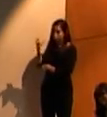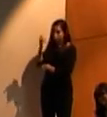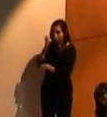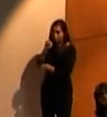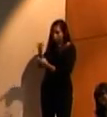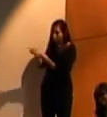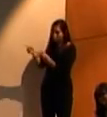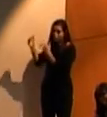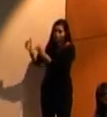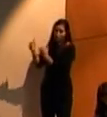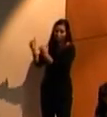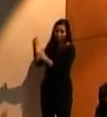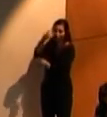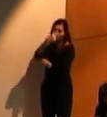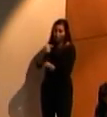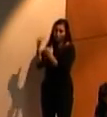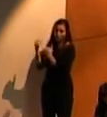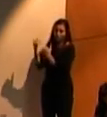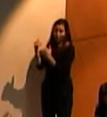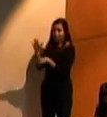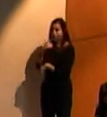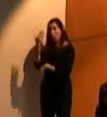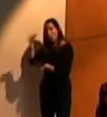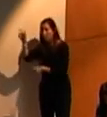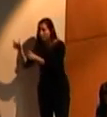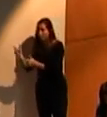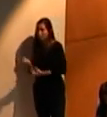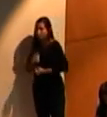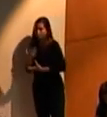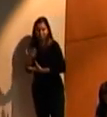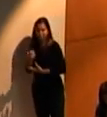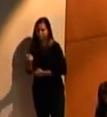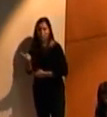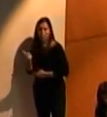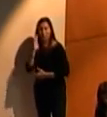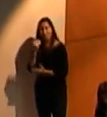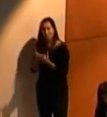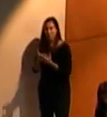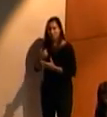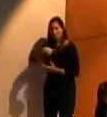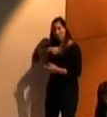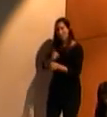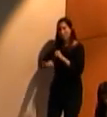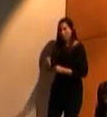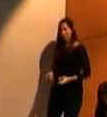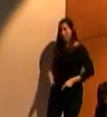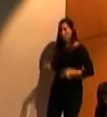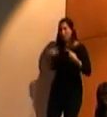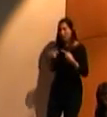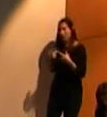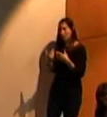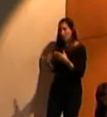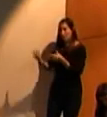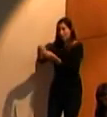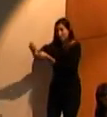à d'autres personnes de s'exprimer. Donc l'idée par les ateliers participatifs, c'est aussi d'arriver à se faire exprimer, à ce que tout le monde